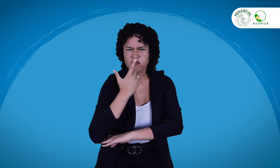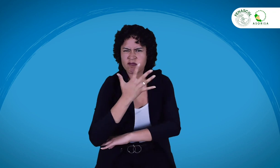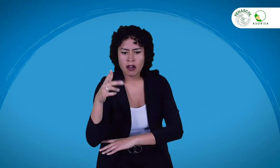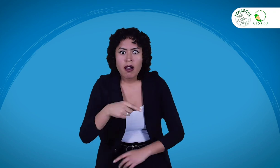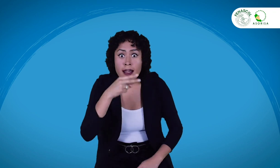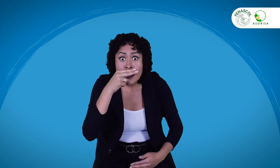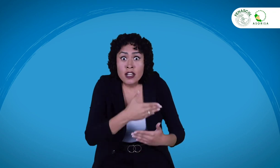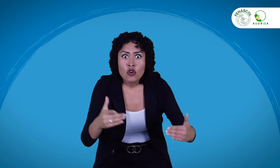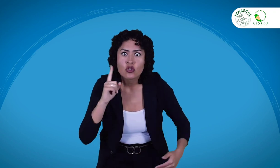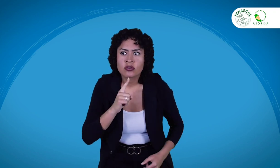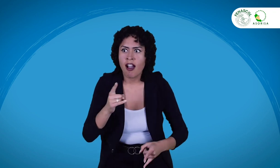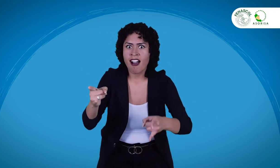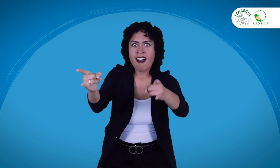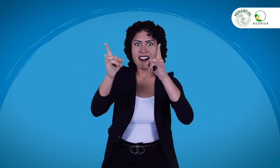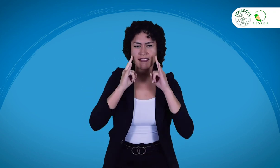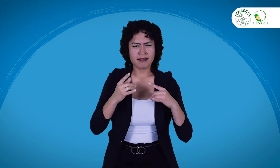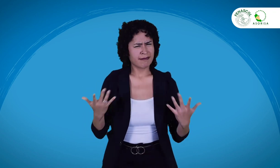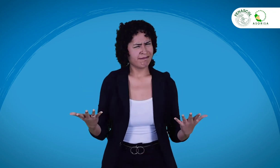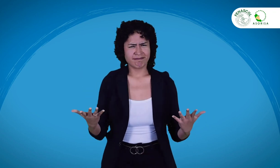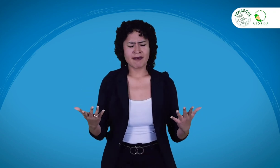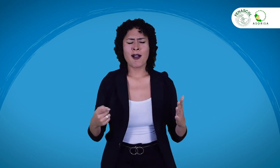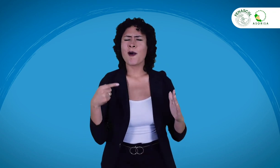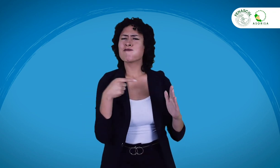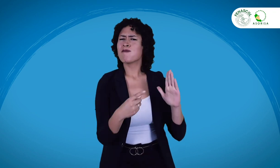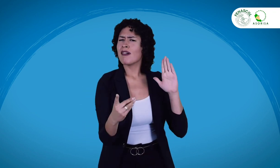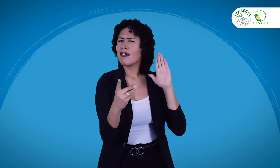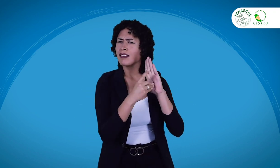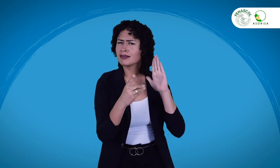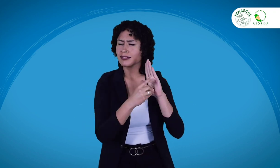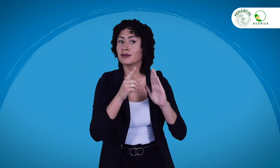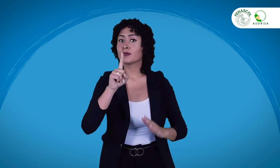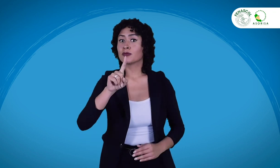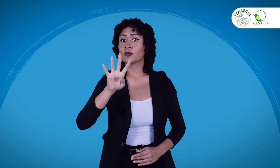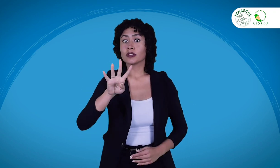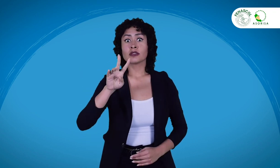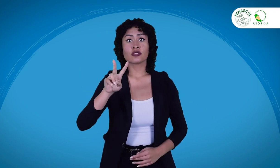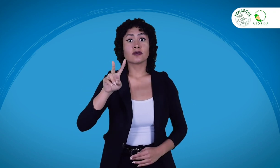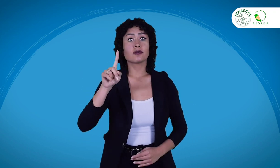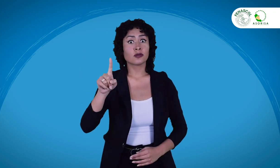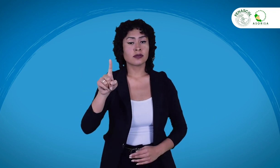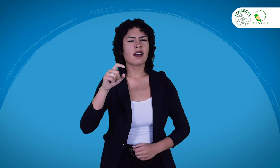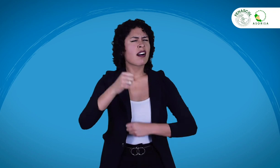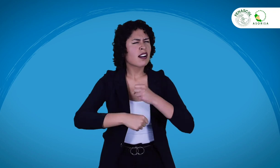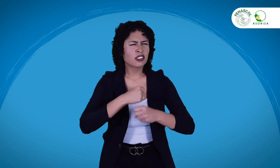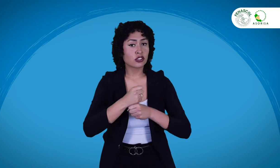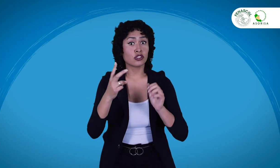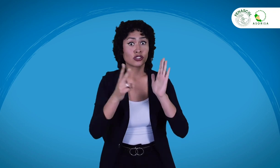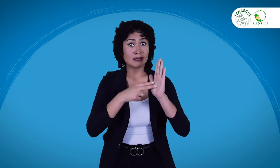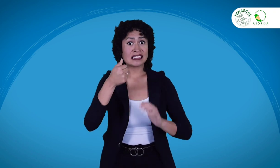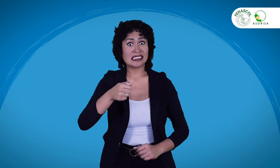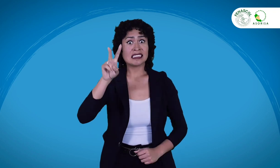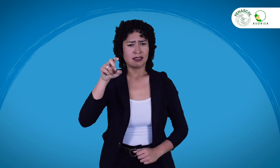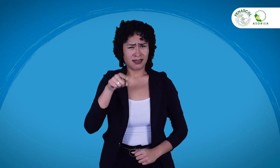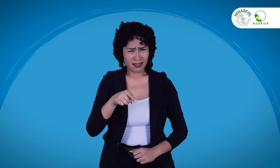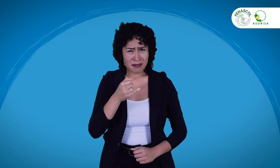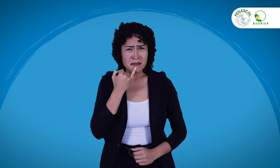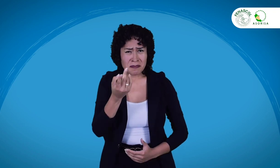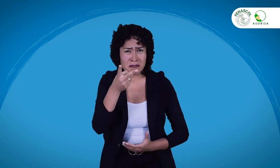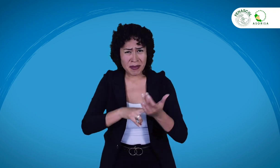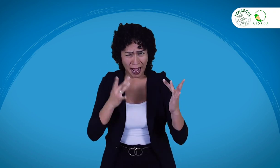la lengua de señas colombiana para promover una pertinente adquisición de la lengua por parte de nuestros niños el decreto 1421 del año 2017 habla sobre